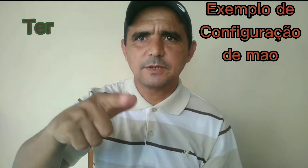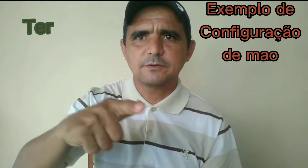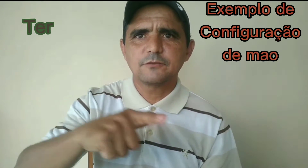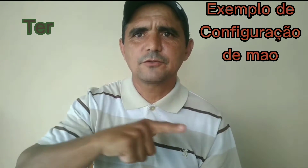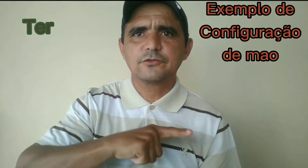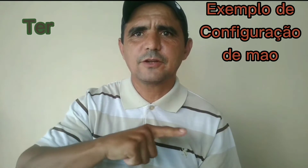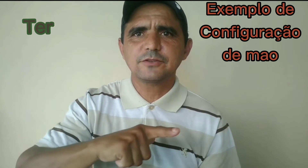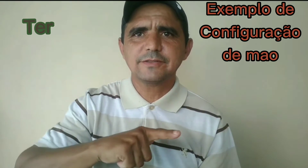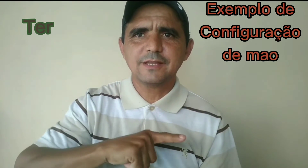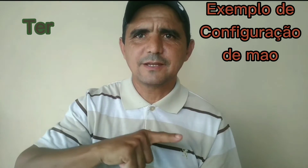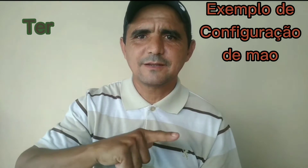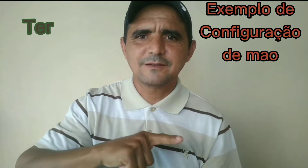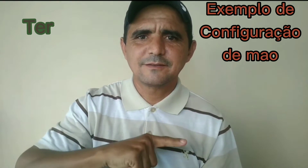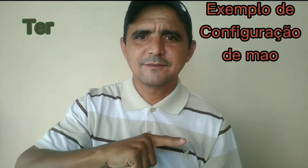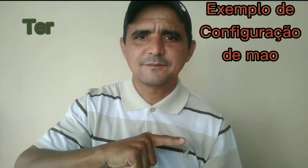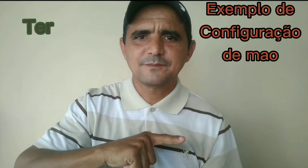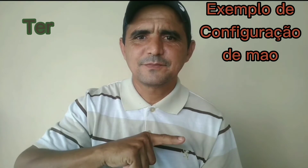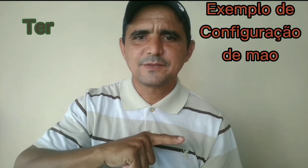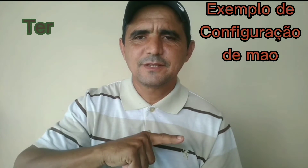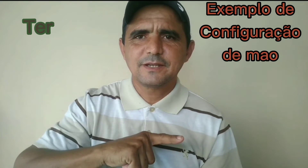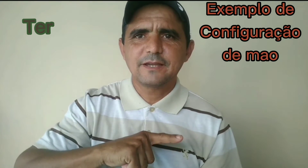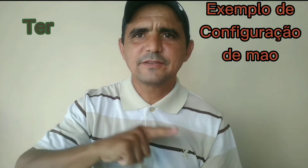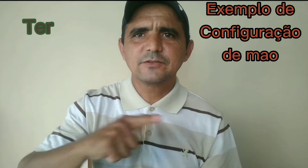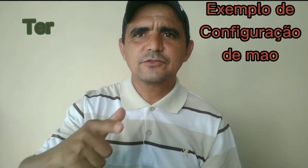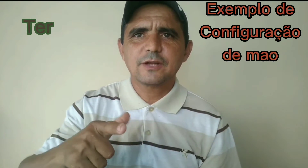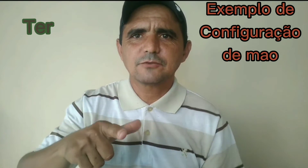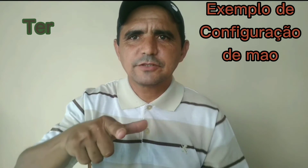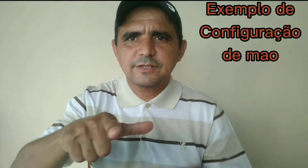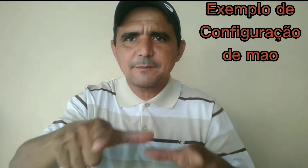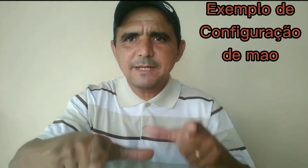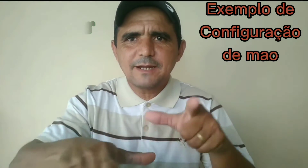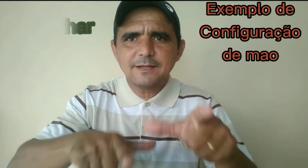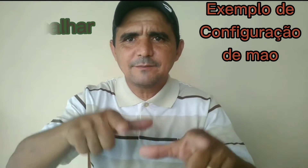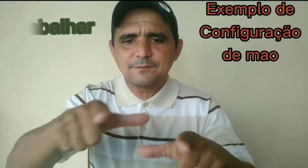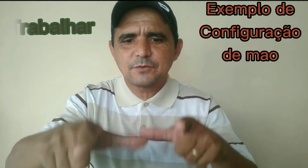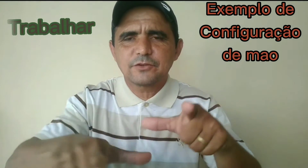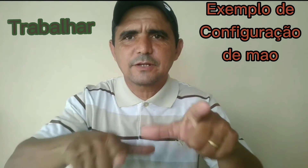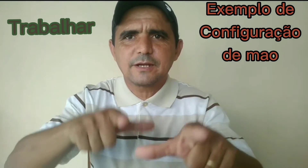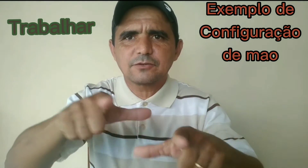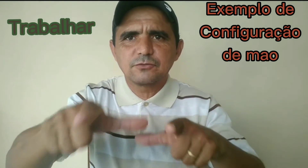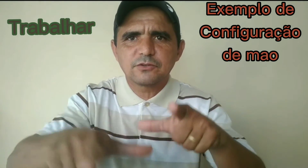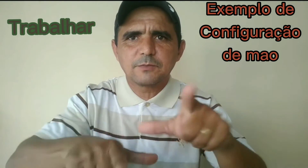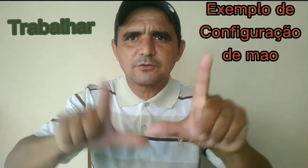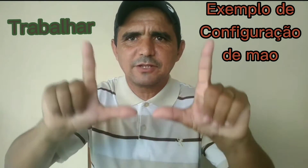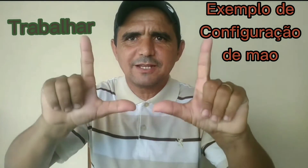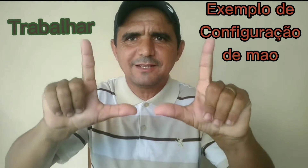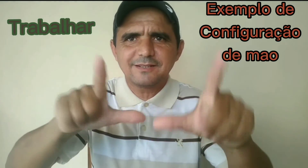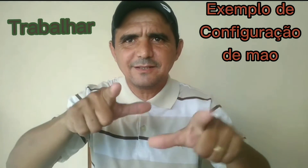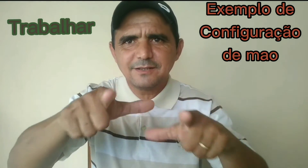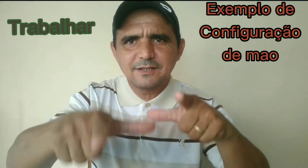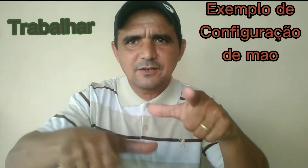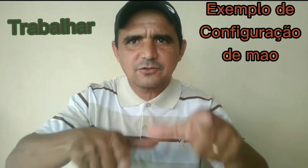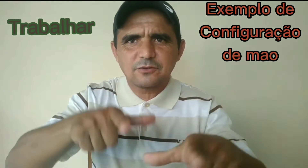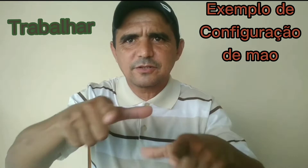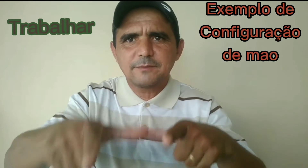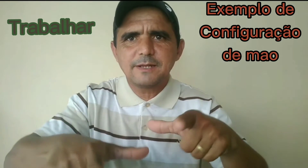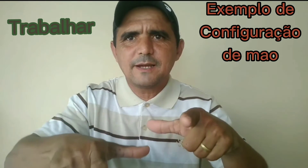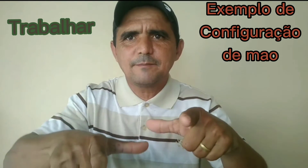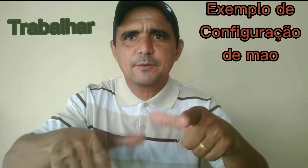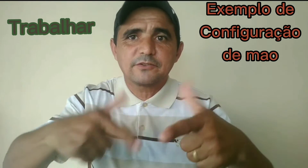mão, eu fiz o sinal de T. Existe o sinal de trabalhar, usando aqui as duas mãos em L, né? É o sinal de trabalhar, pode